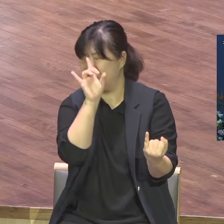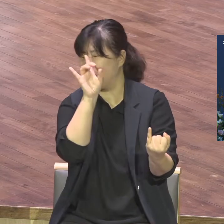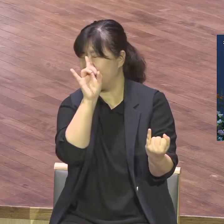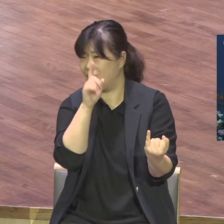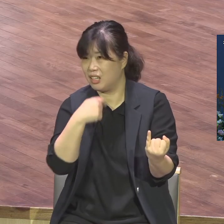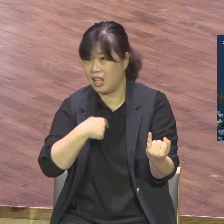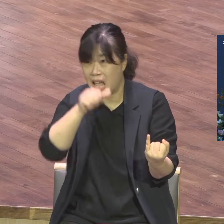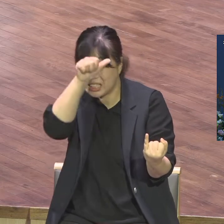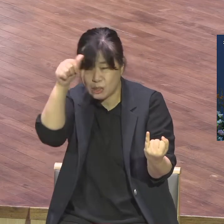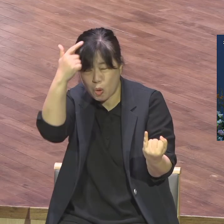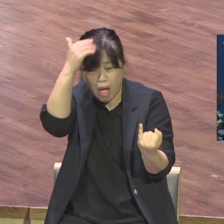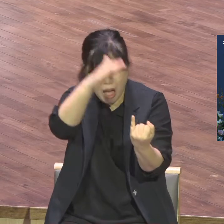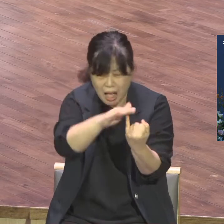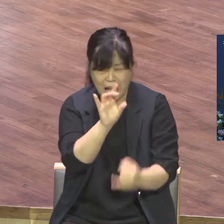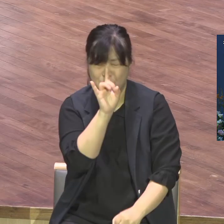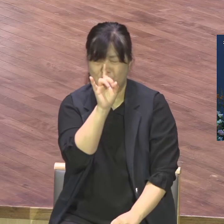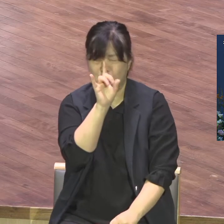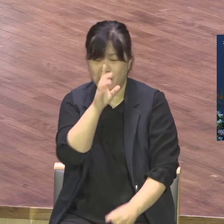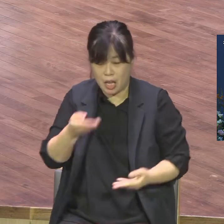여자도 올라오지도 못했어요.